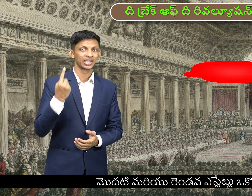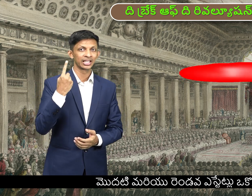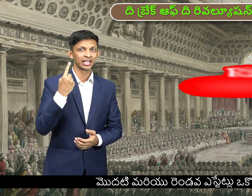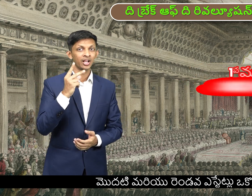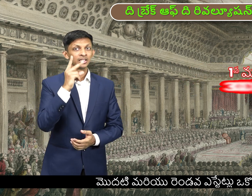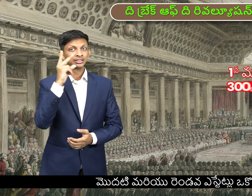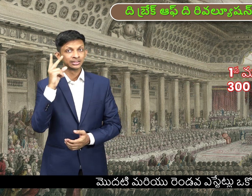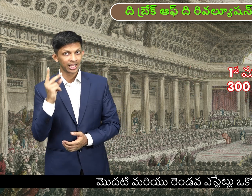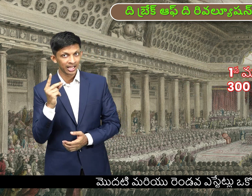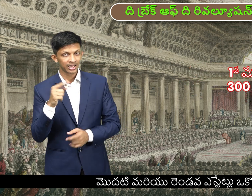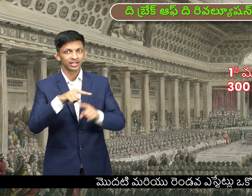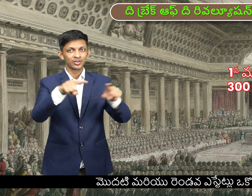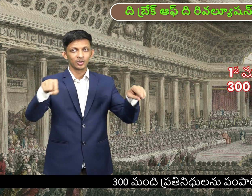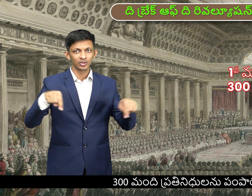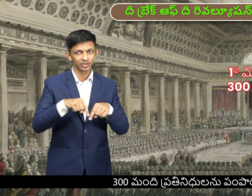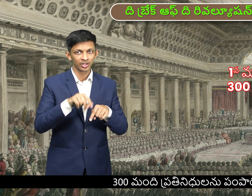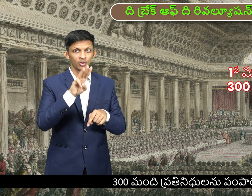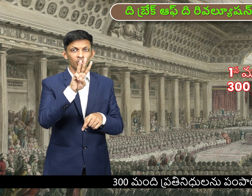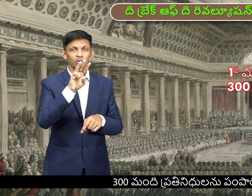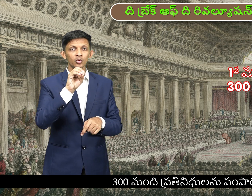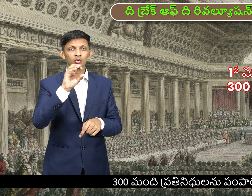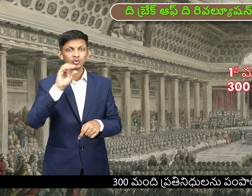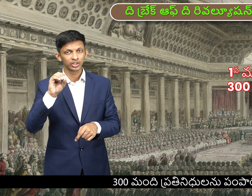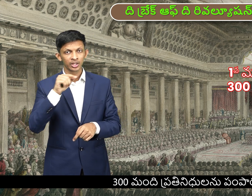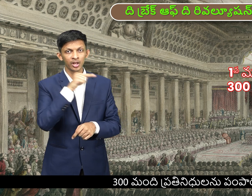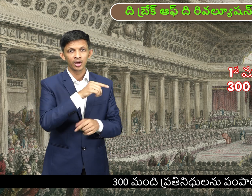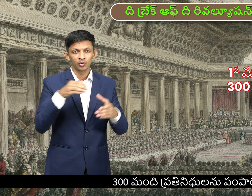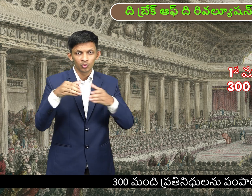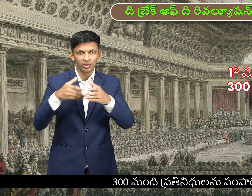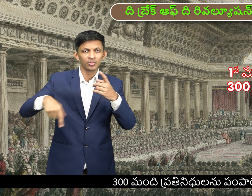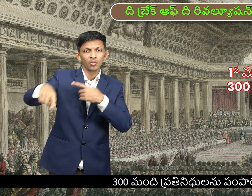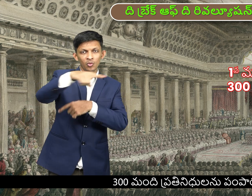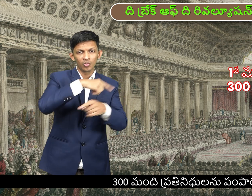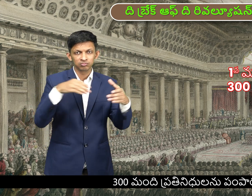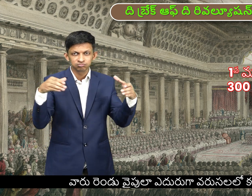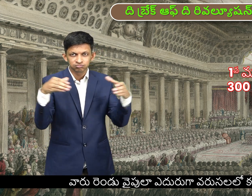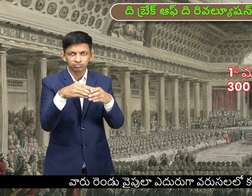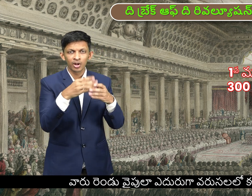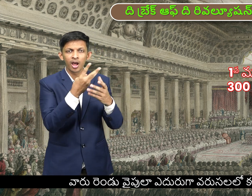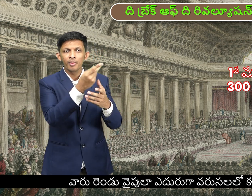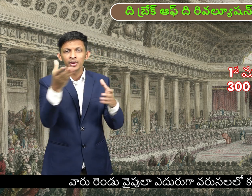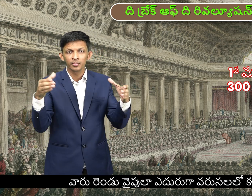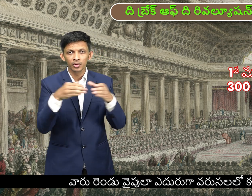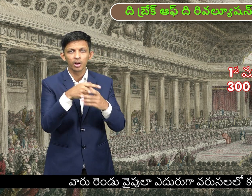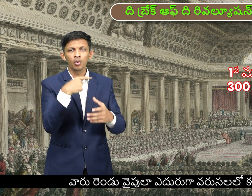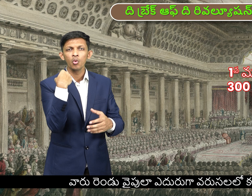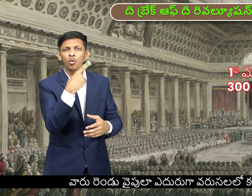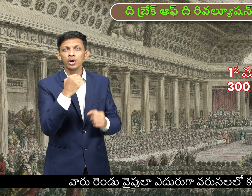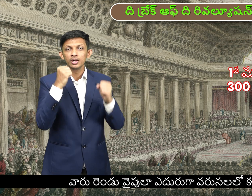మొదటి మరియు రెండవ ఎస్టేట్లు ఒక్కొక్కరు 300 మంది ప్రతినిధులను పంపారు. వారు రెండు వైపులా ఎదురుగా